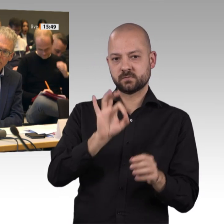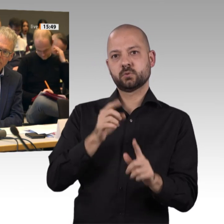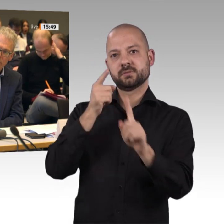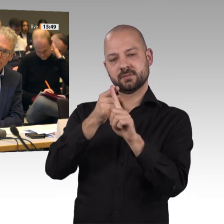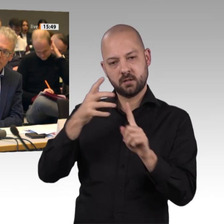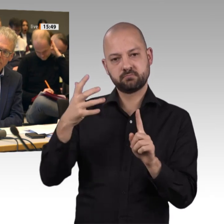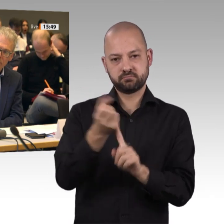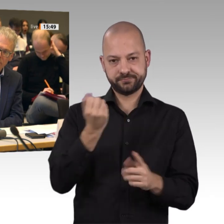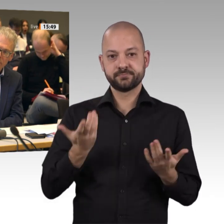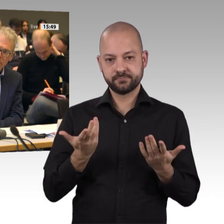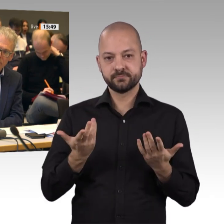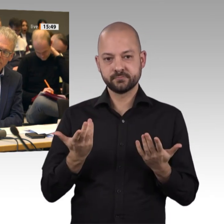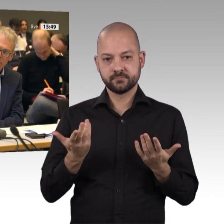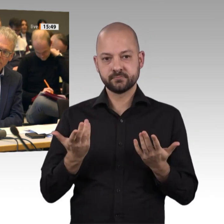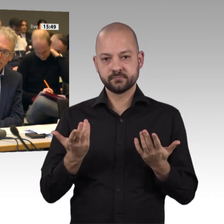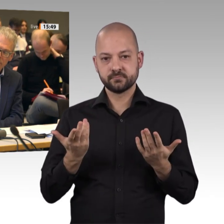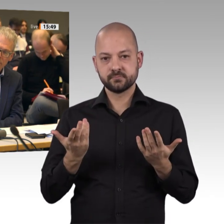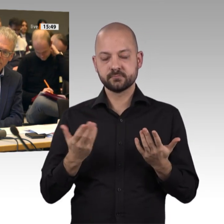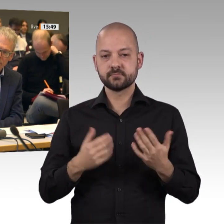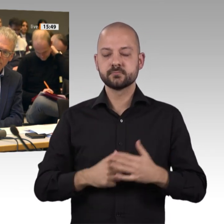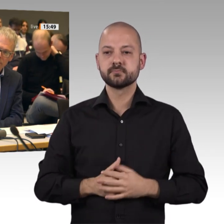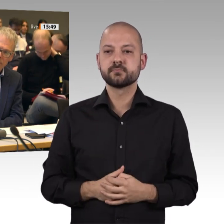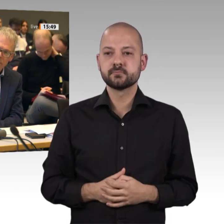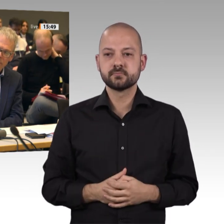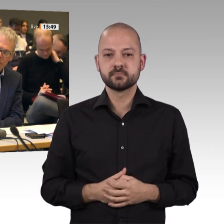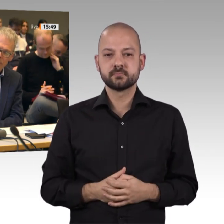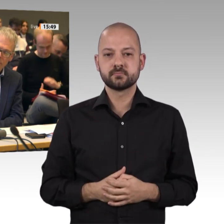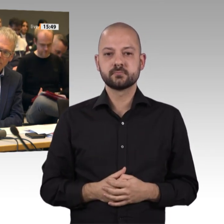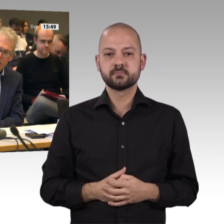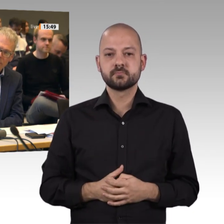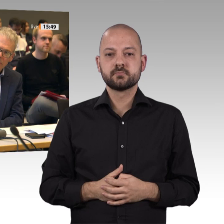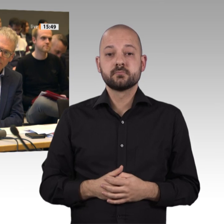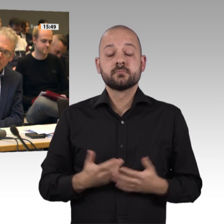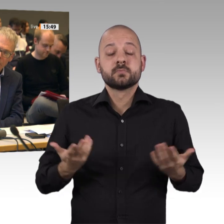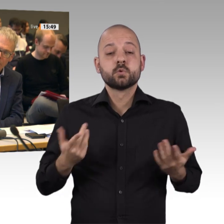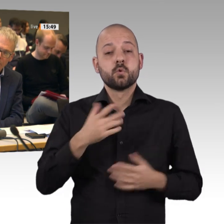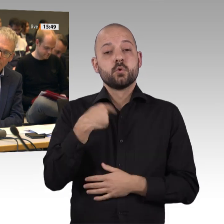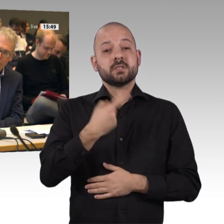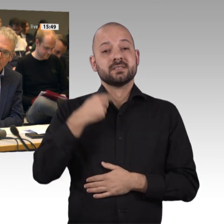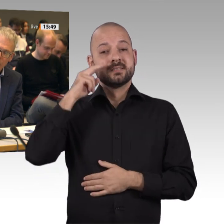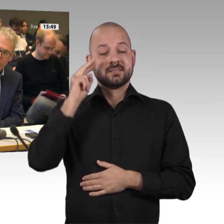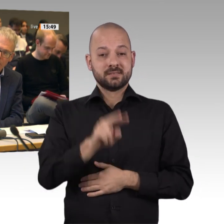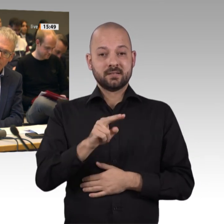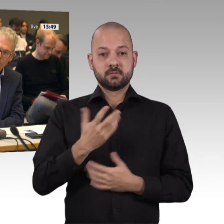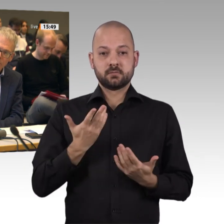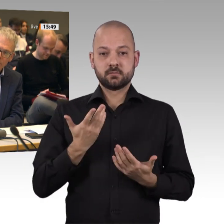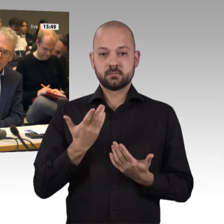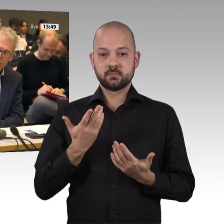aus unserer Sicht allein jetzt nicht zielführend. Dieser Anspruch knüpft ja bereits daran an, dass durch